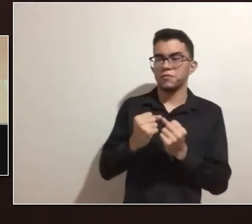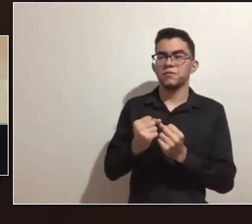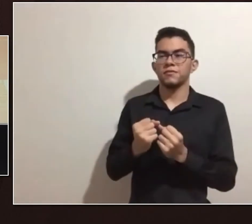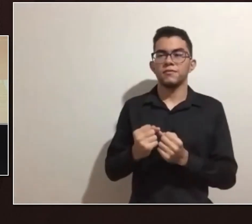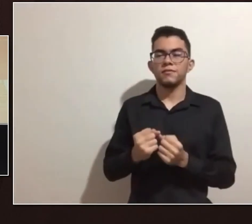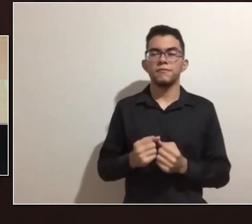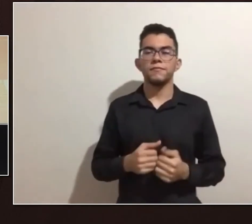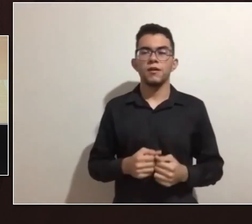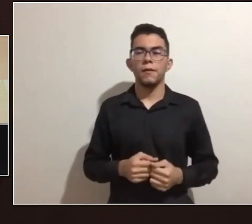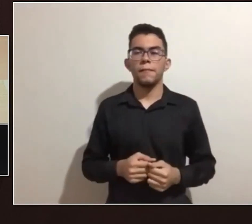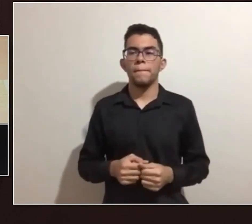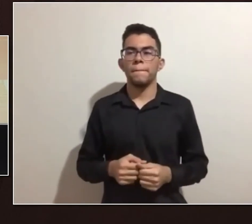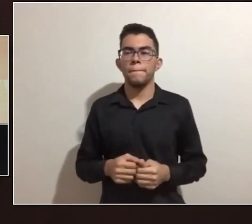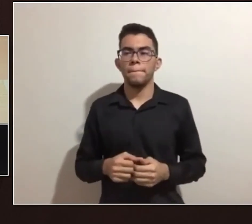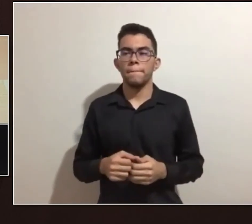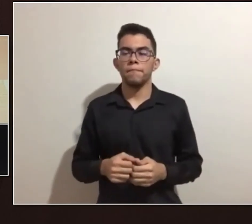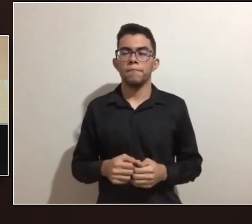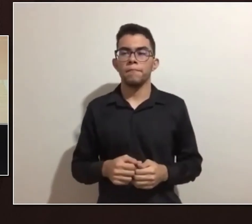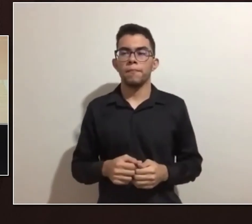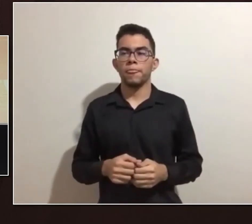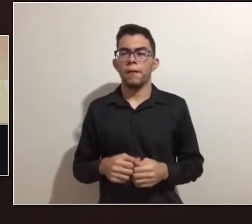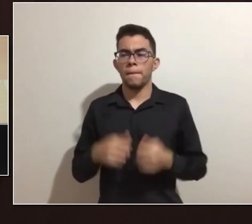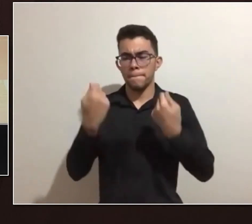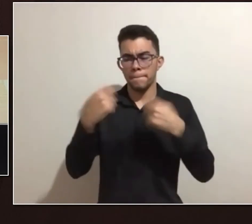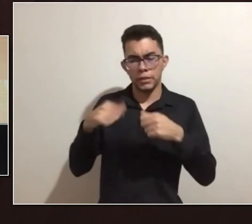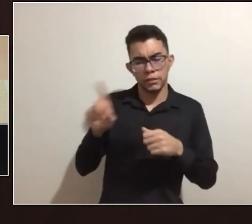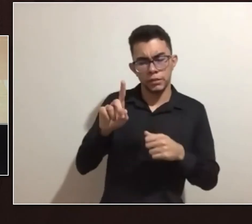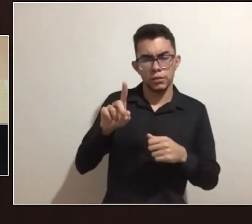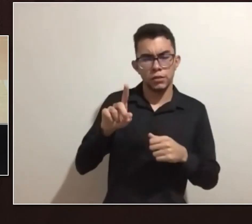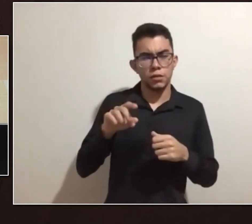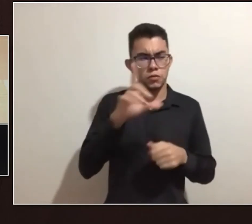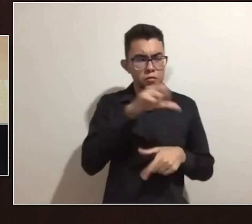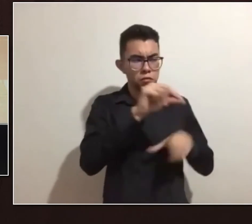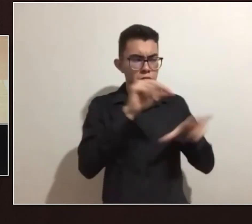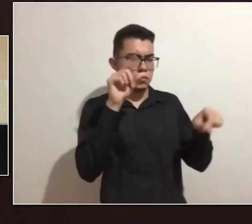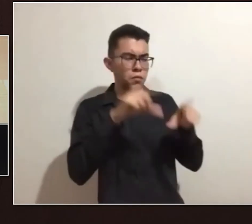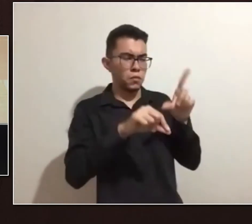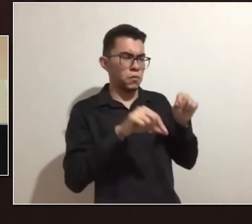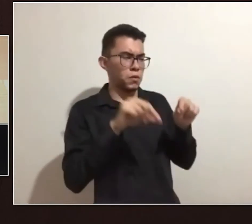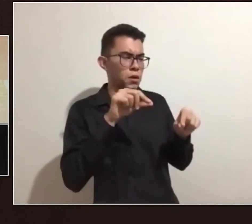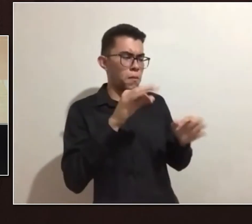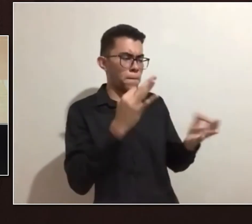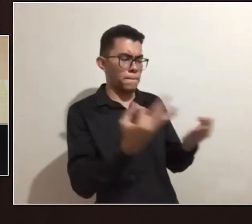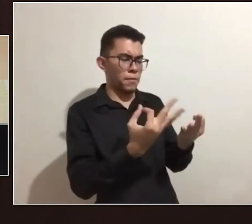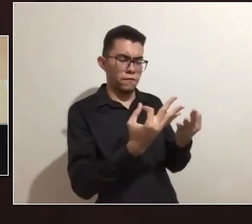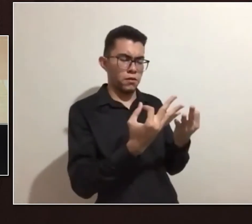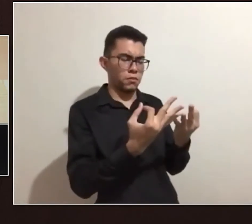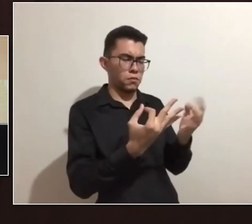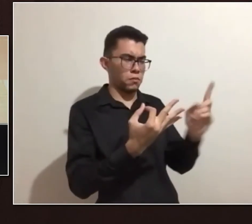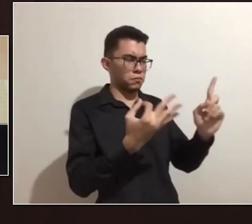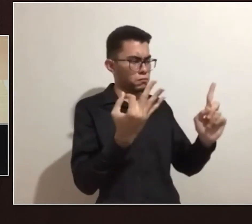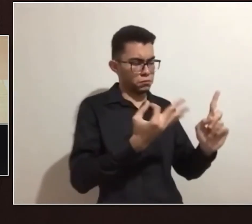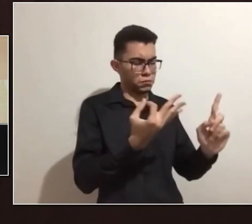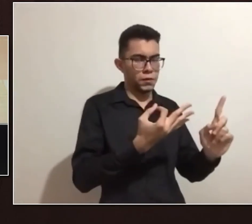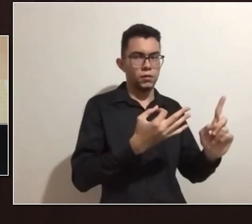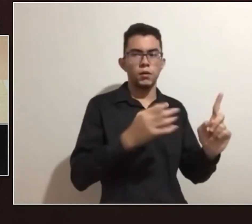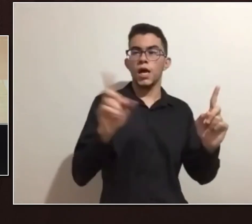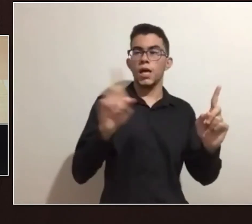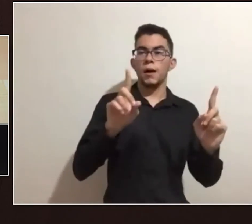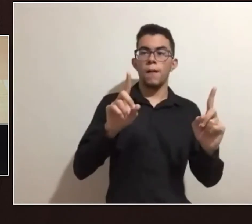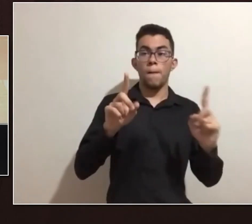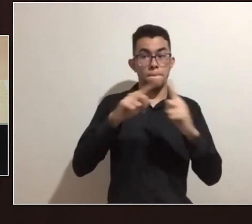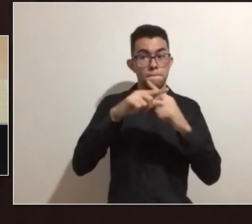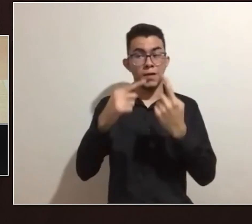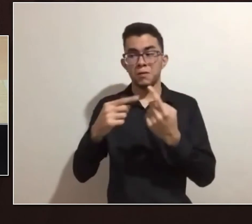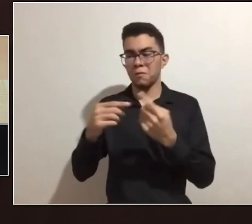Não precisa escolher pessoa para pregar o evangelho. A fé é para todos. E a fé não